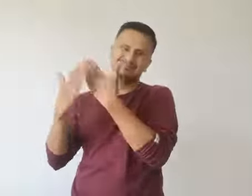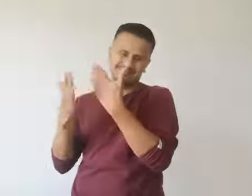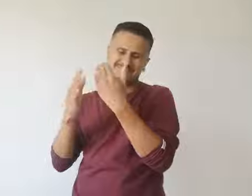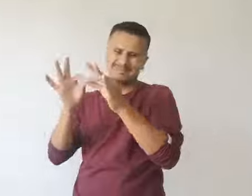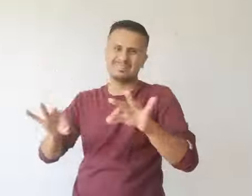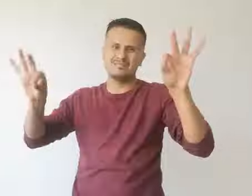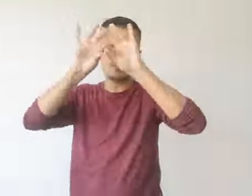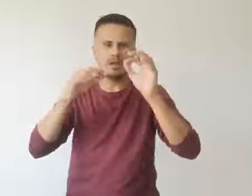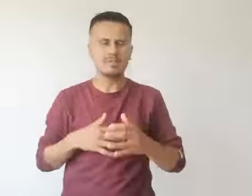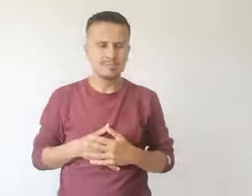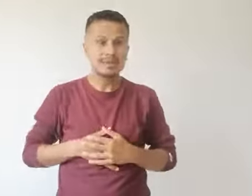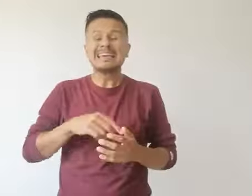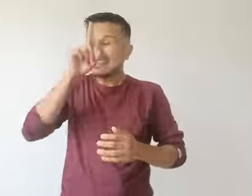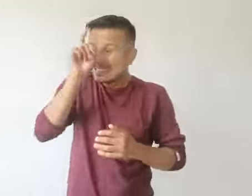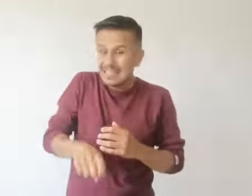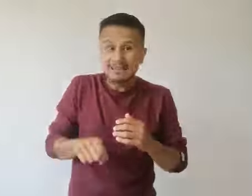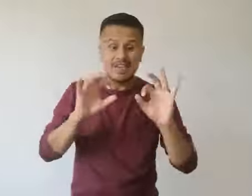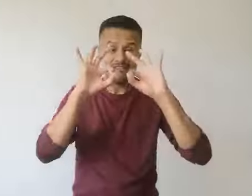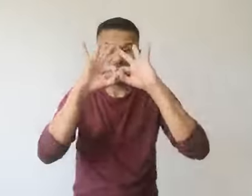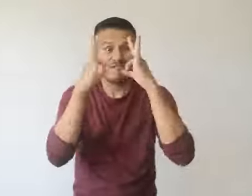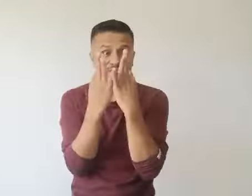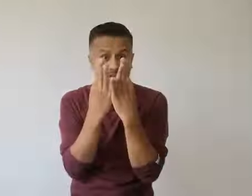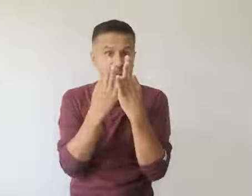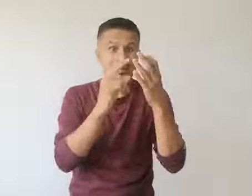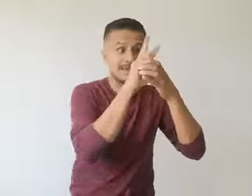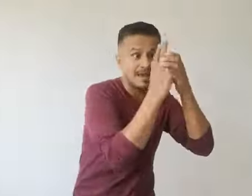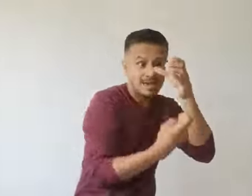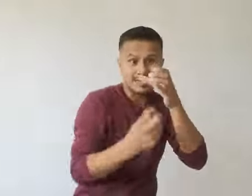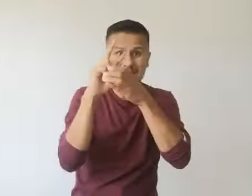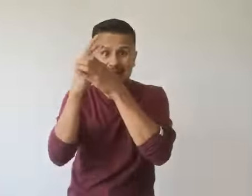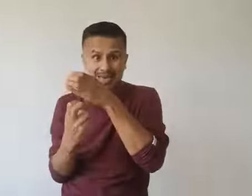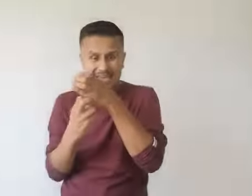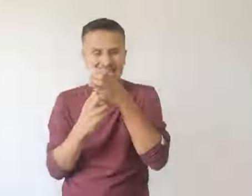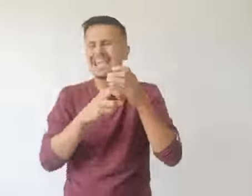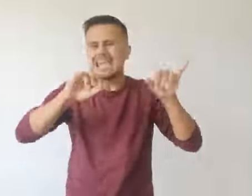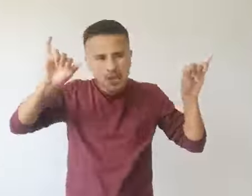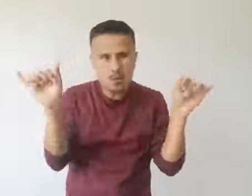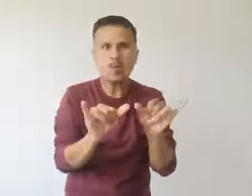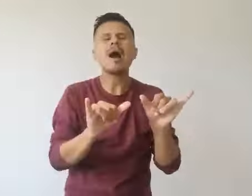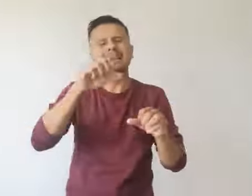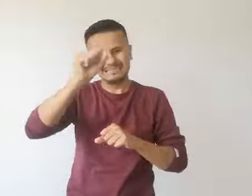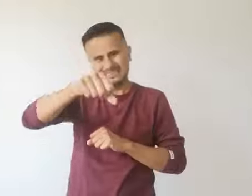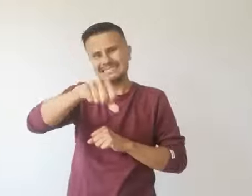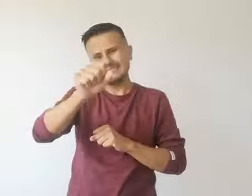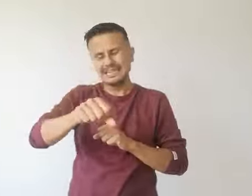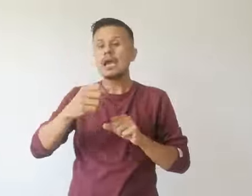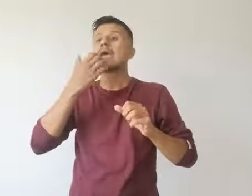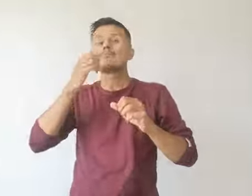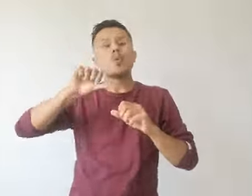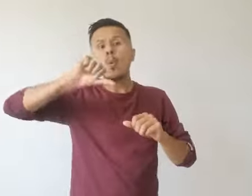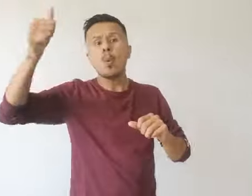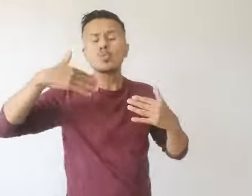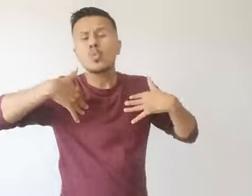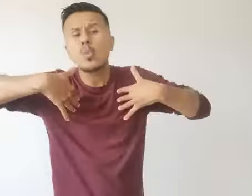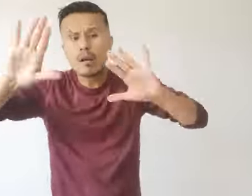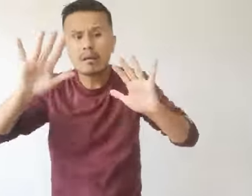los ADN de dos familiares son mucho más parecidos entre sí que si se lo compara con otra persona cualquiera. Pero, ¿no puede darse la casualidad de que